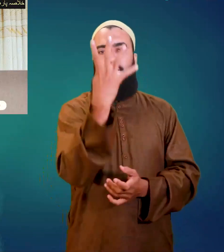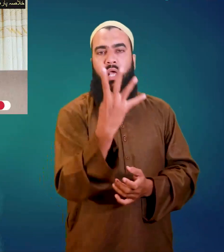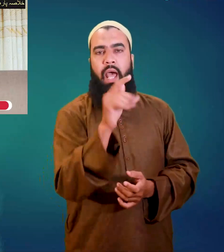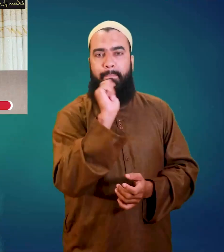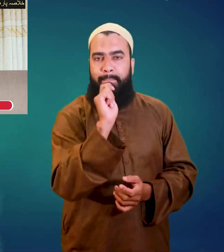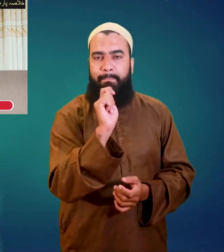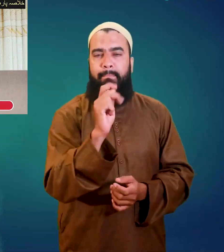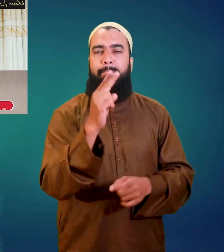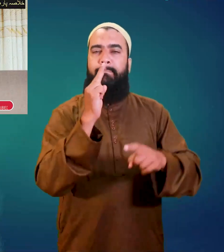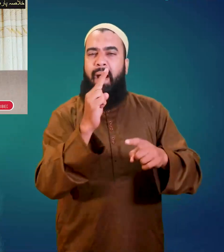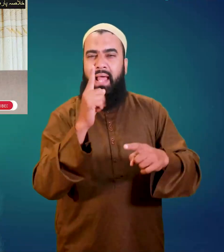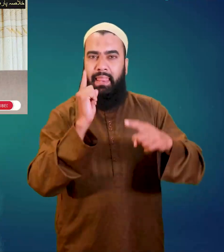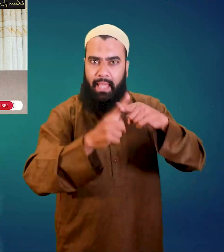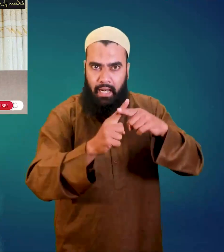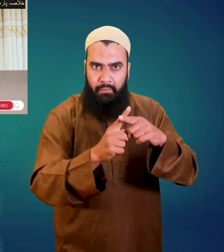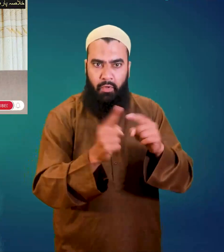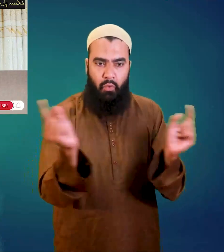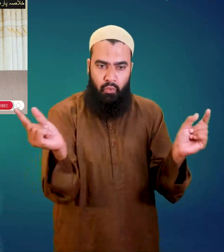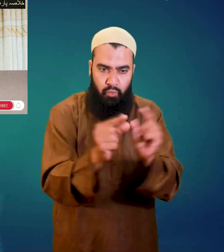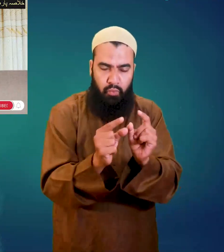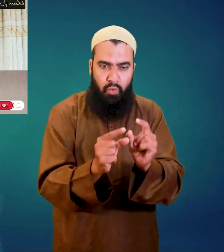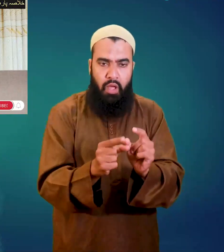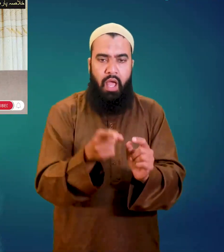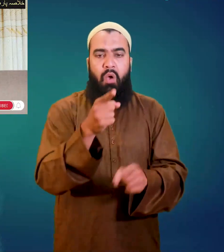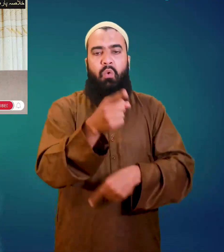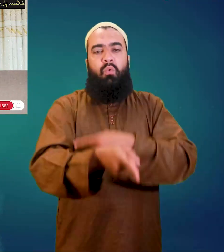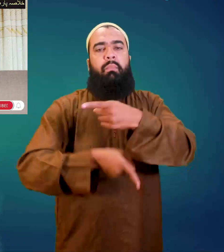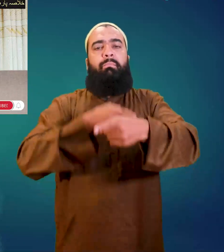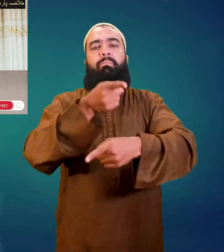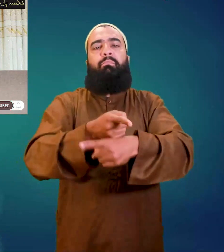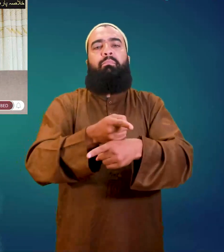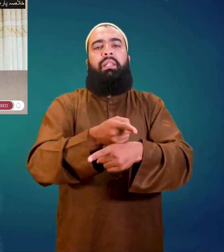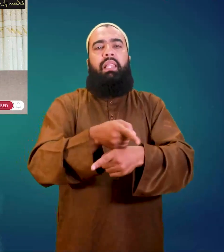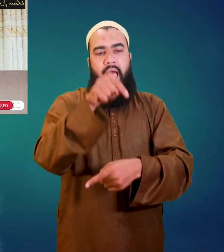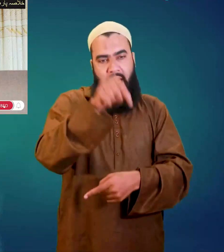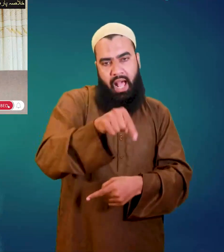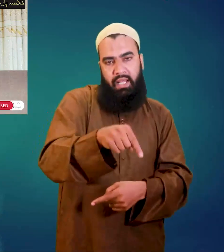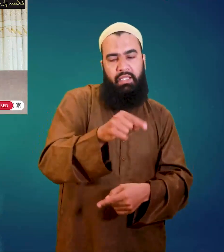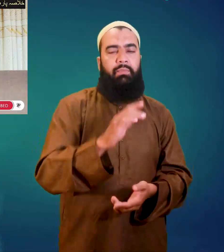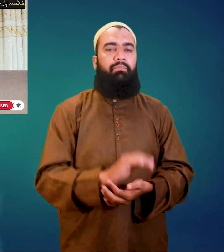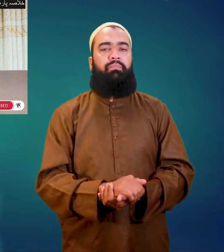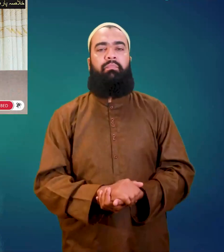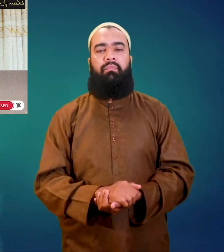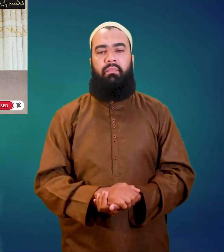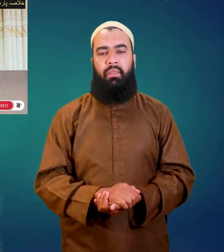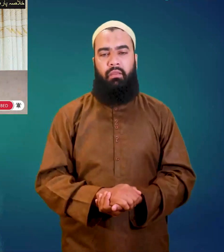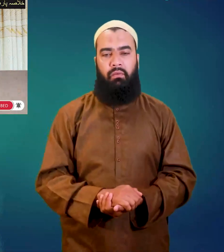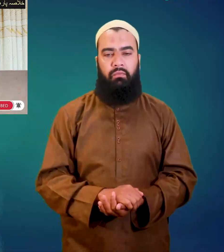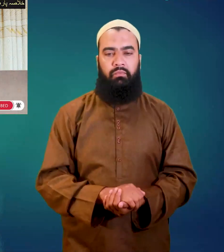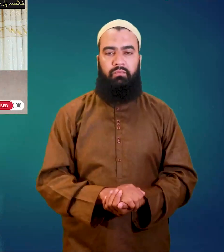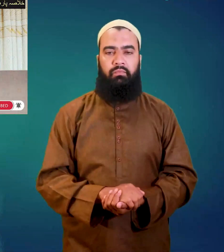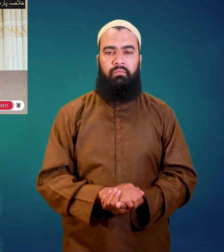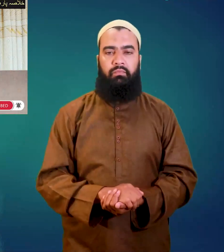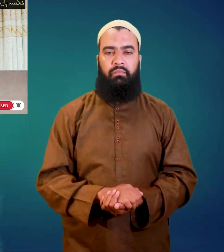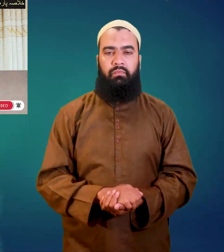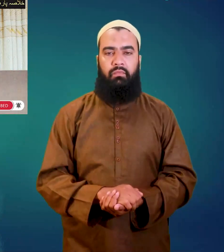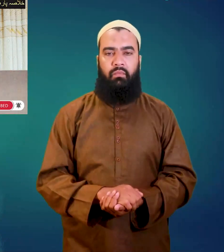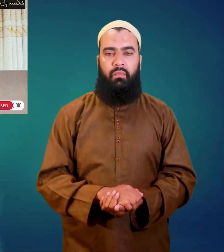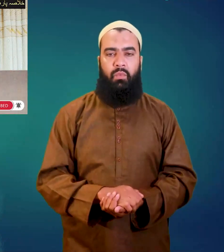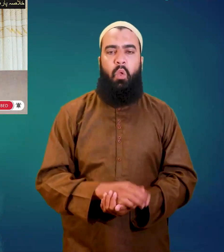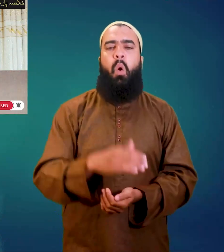سزا کو حدود کہا جاتا ہے، اور باقی جرائم کی سزا کو